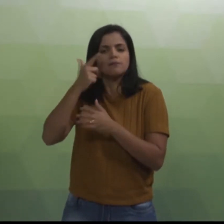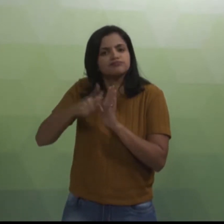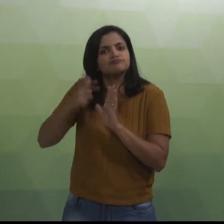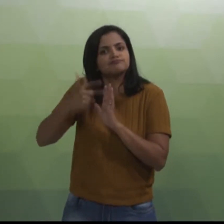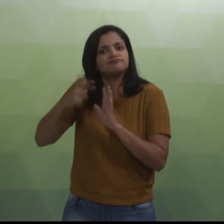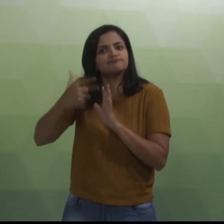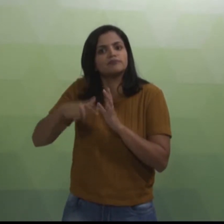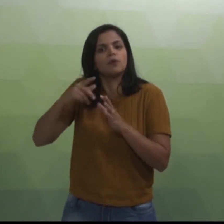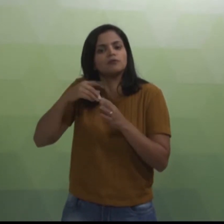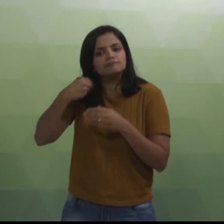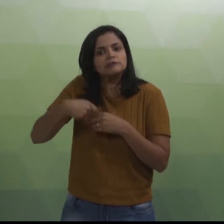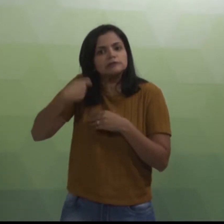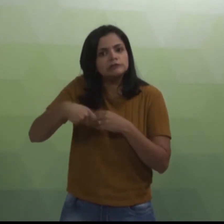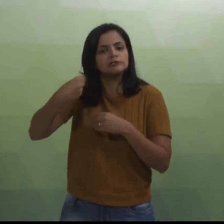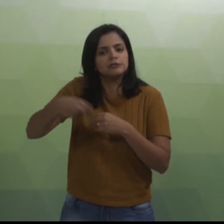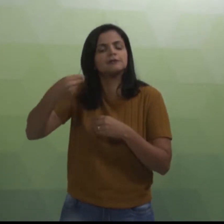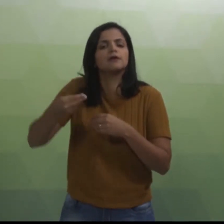incorporação repetitiva,